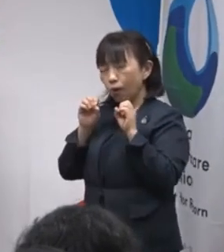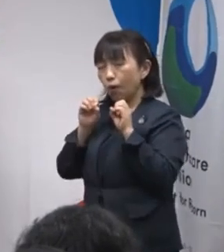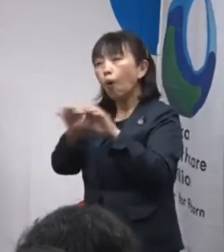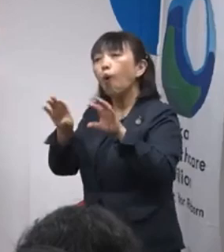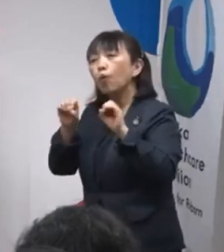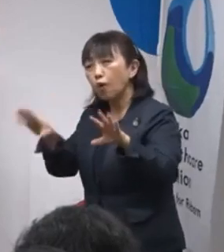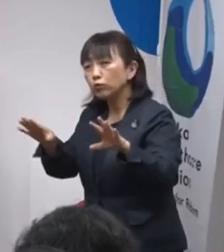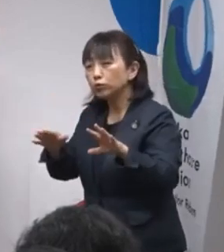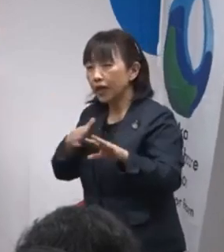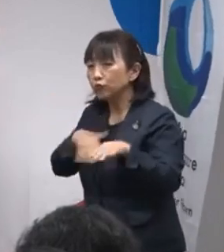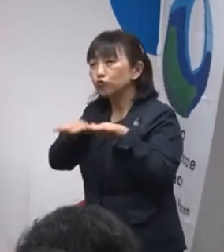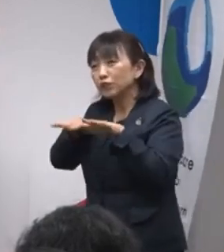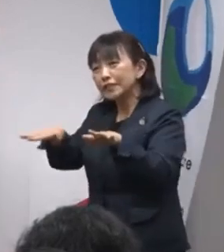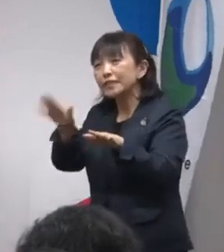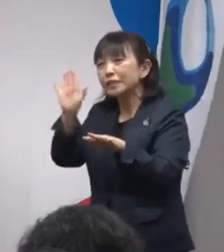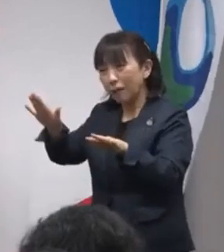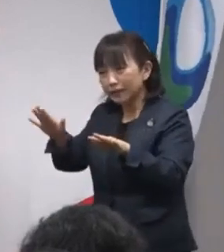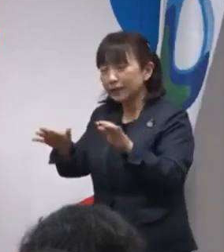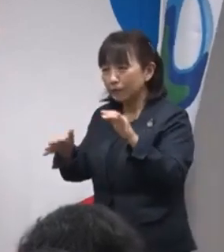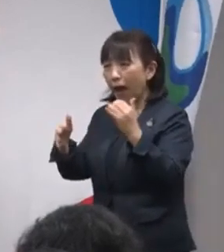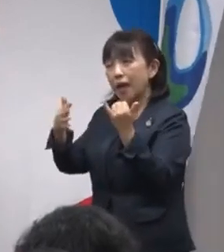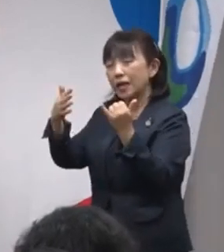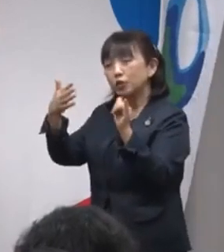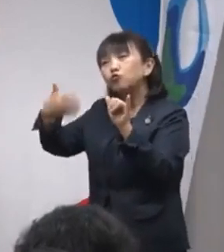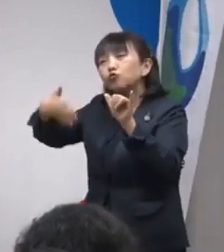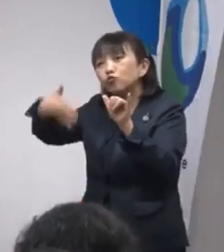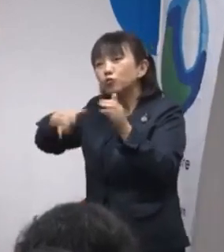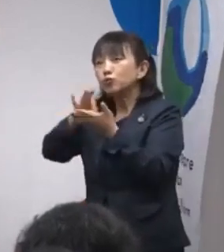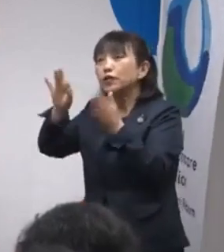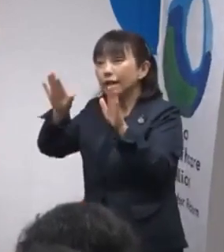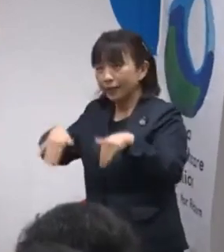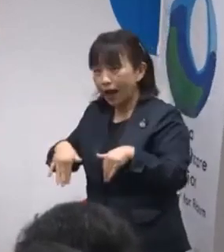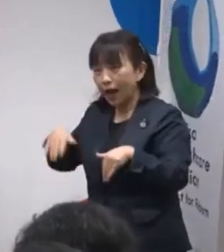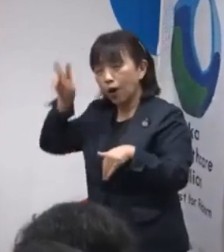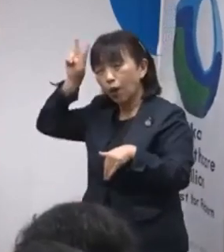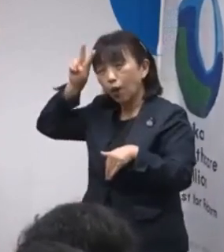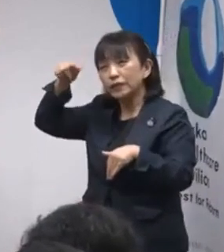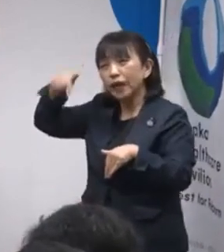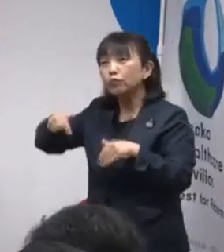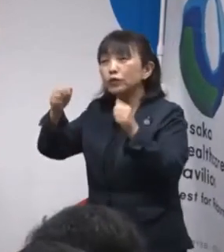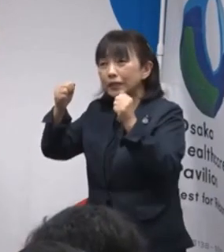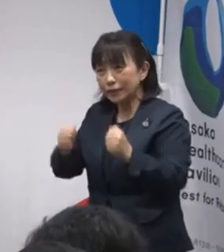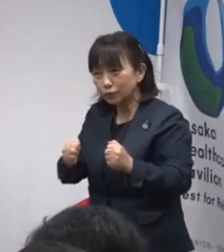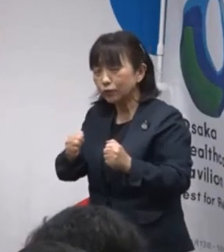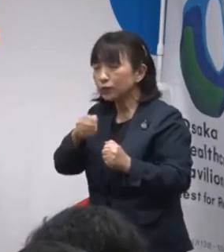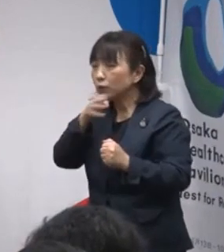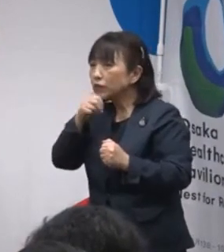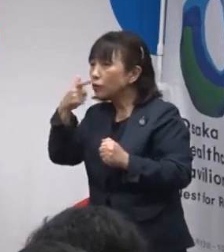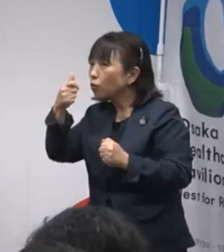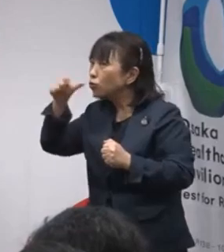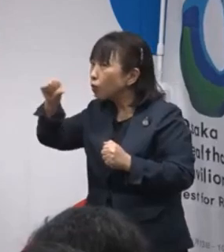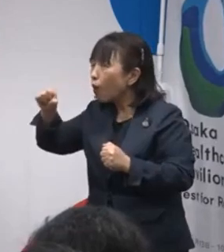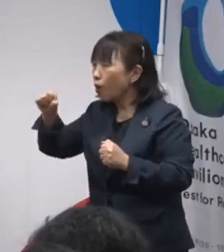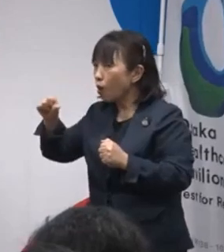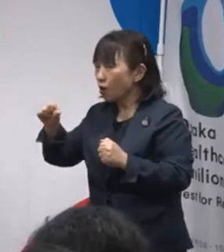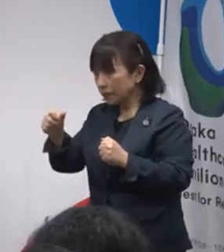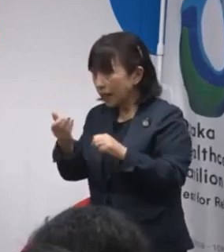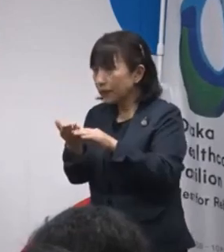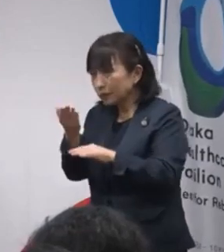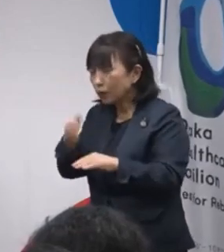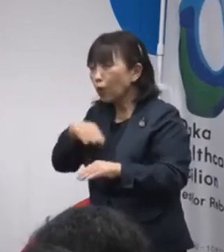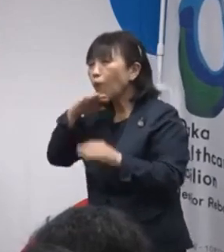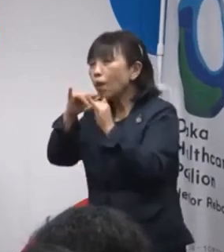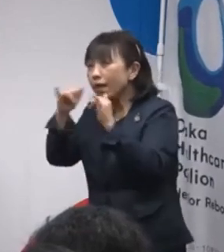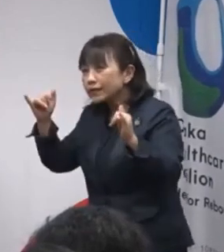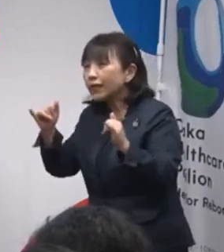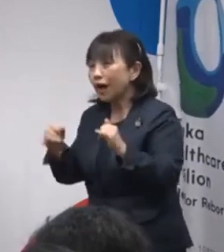。 YouTube を利用した府内在住の65歳以上の高齢者を対象としまして、詐欺の危険が身近にある